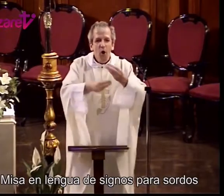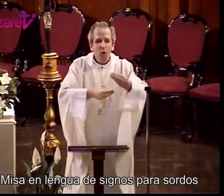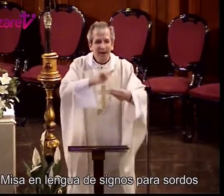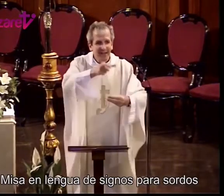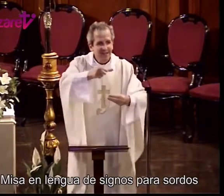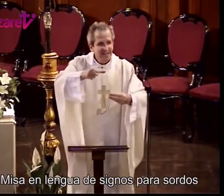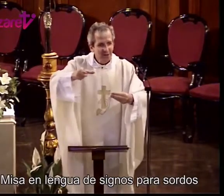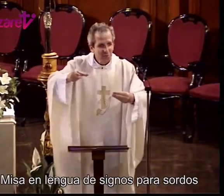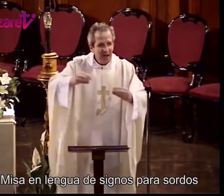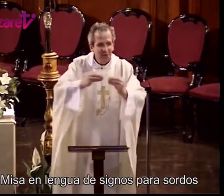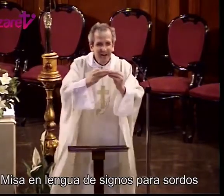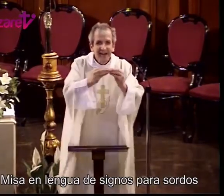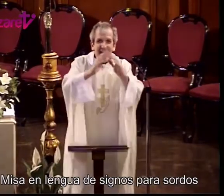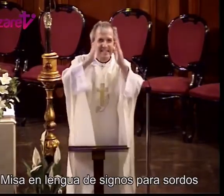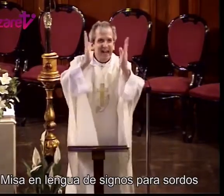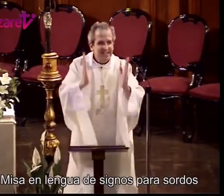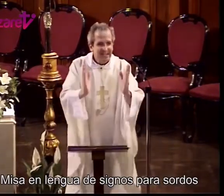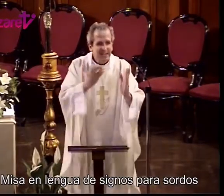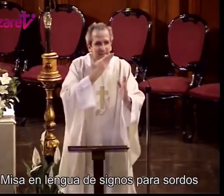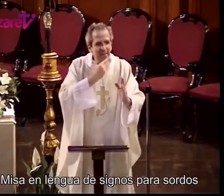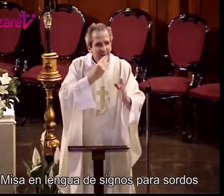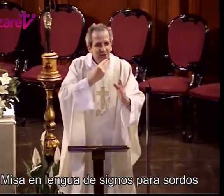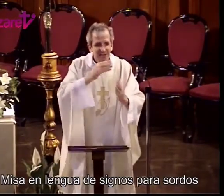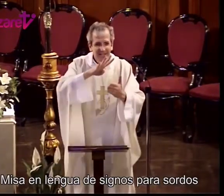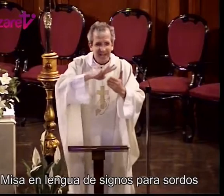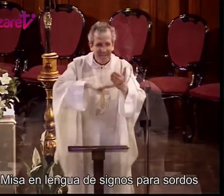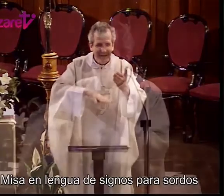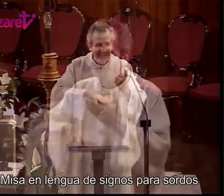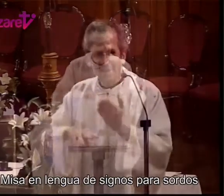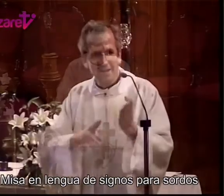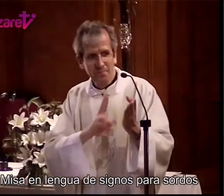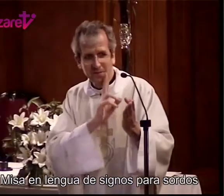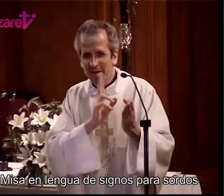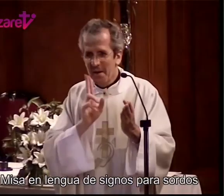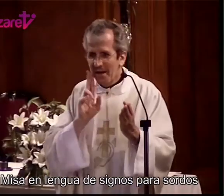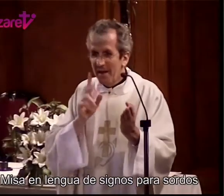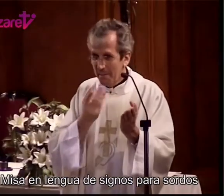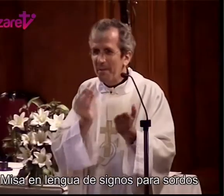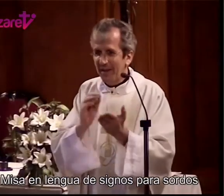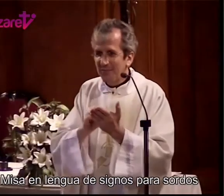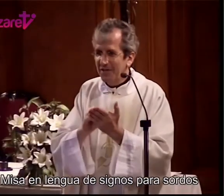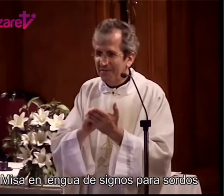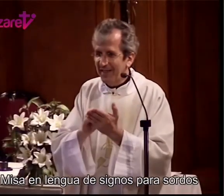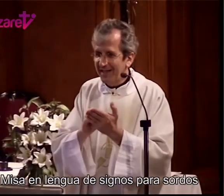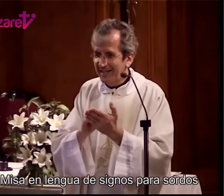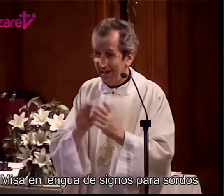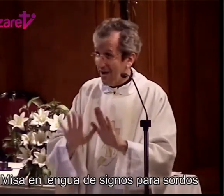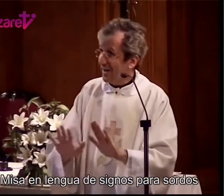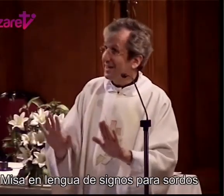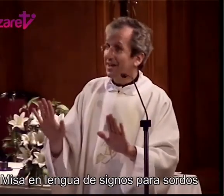obra del ser humano, las casas maravillosas que hay en Barcelona. Mi madre muchas veces, ahora que tiene como